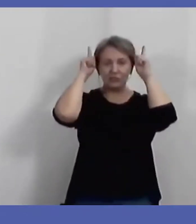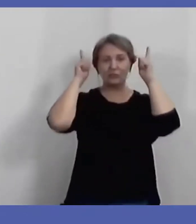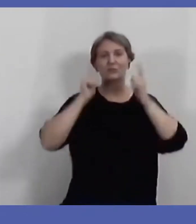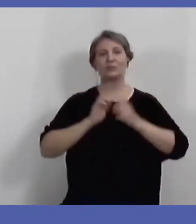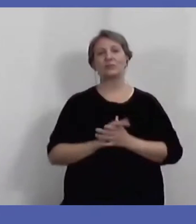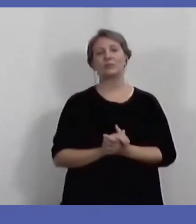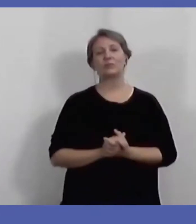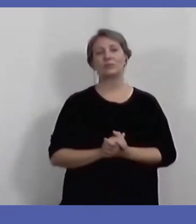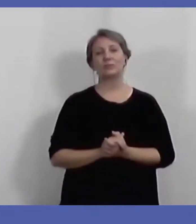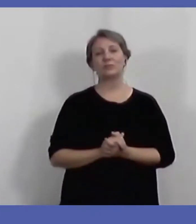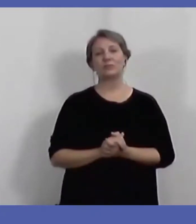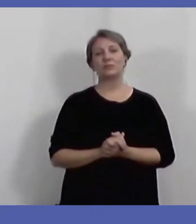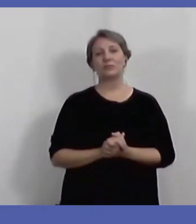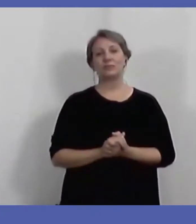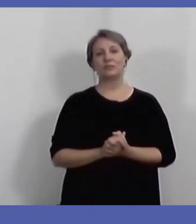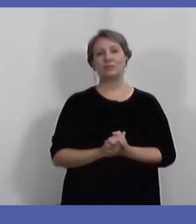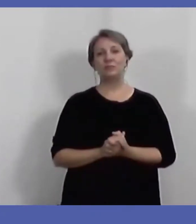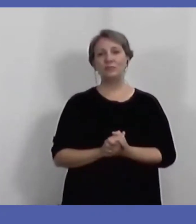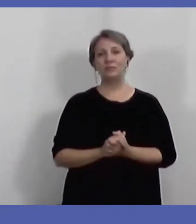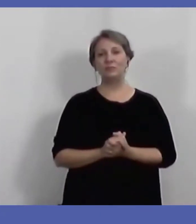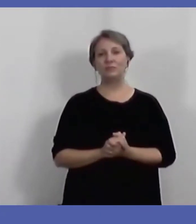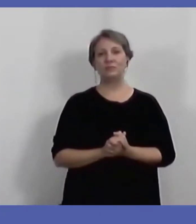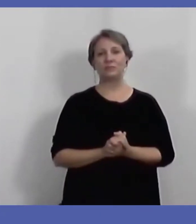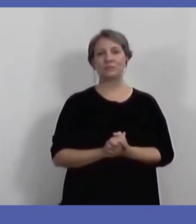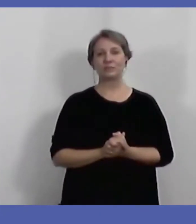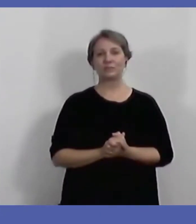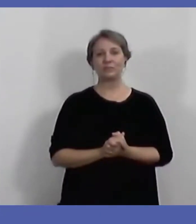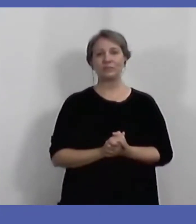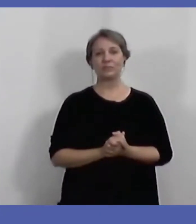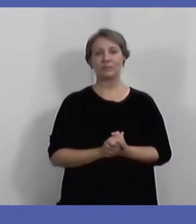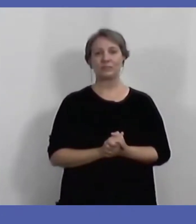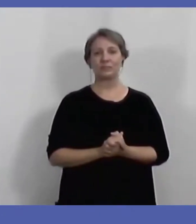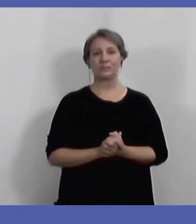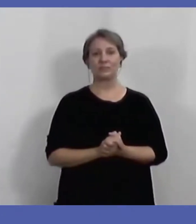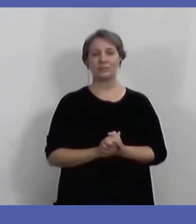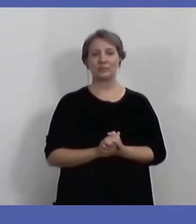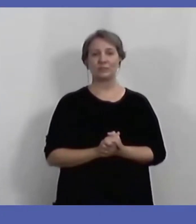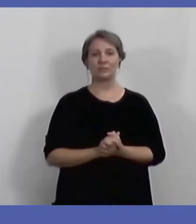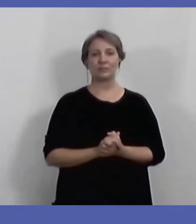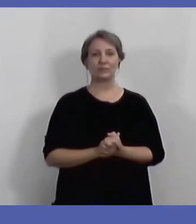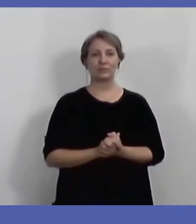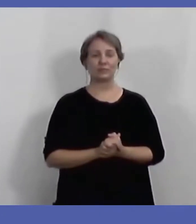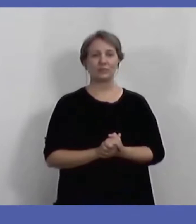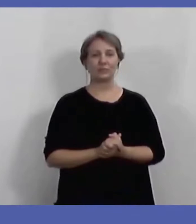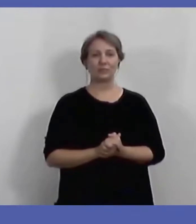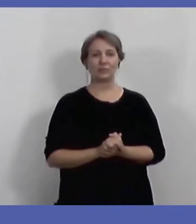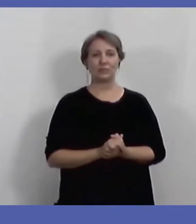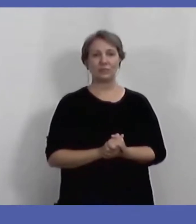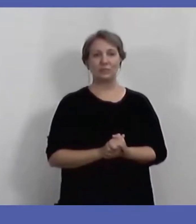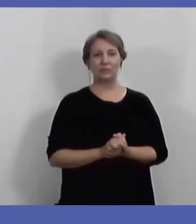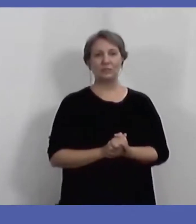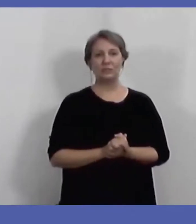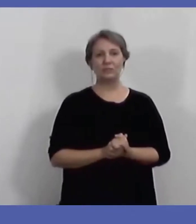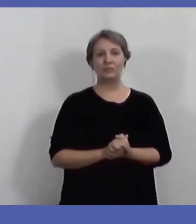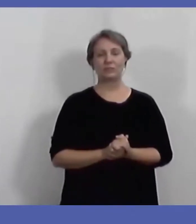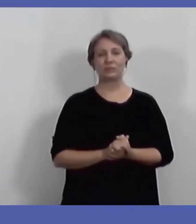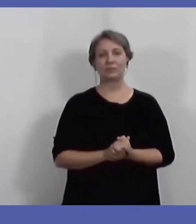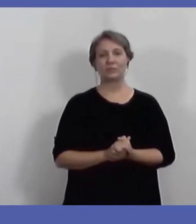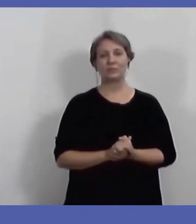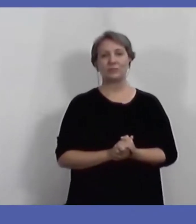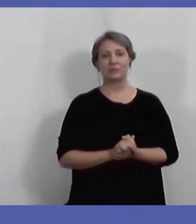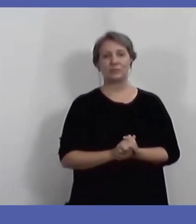gentios. Depois a gente vê, isso é muito interessante, ok? Lá quando abrir a porta